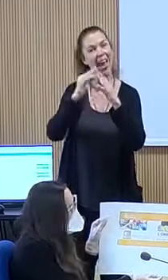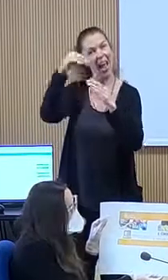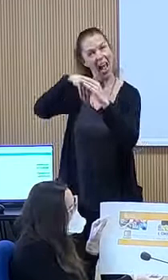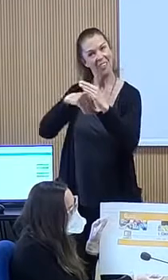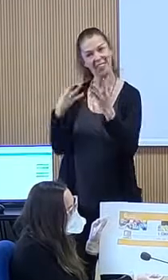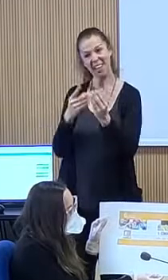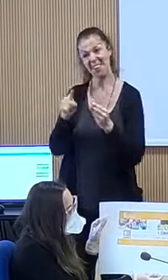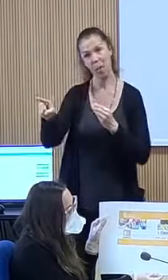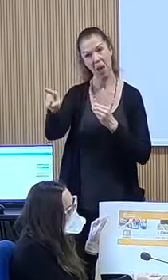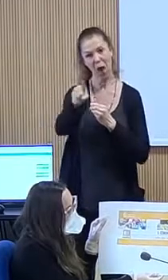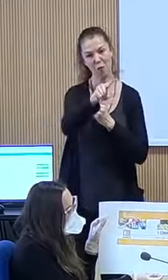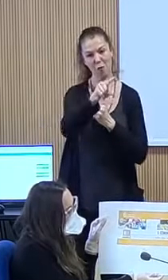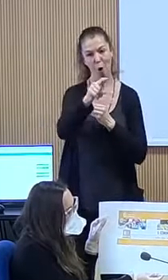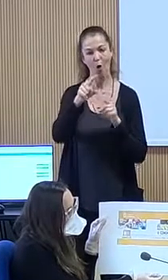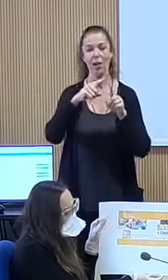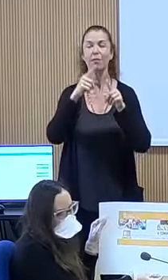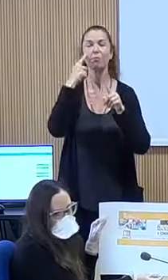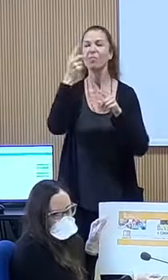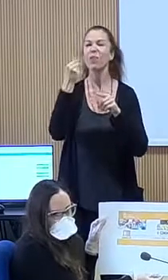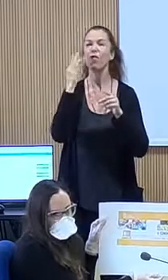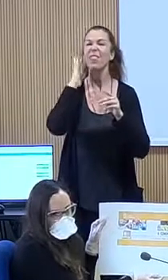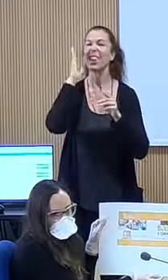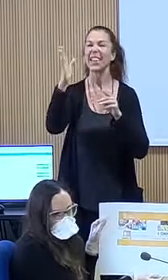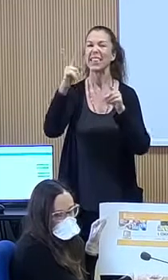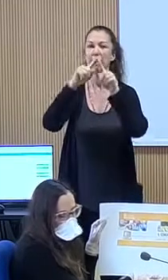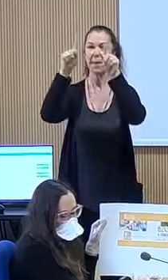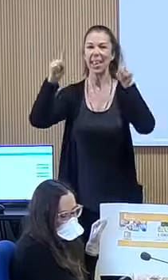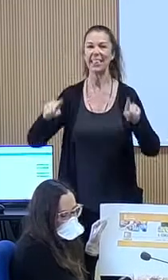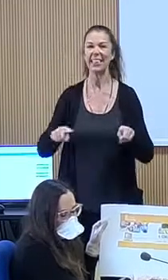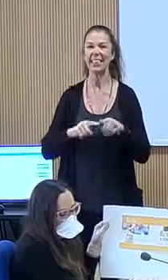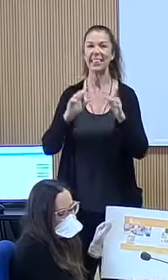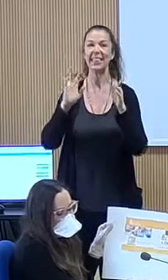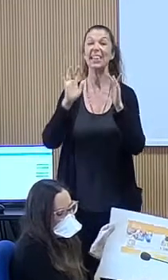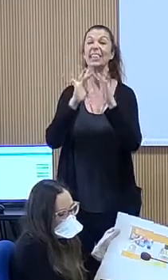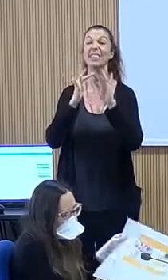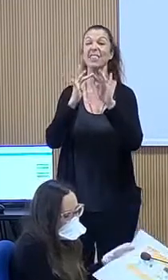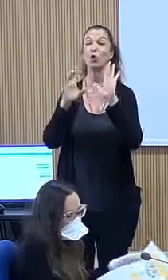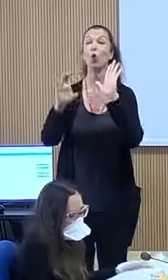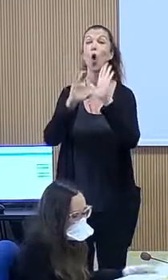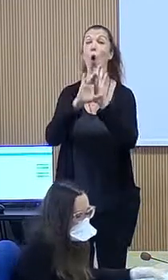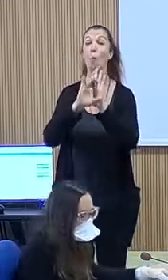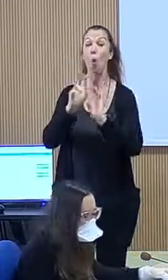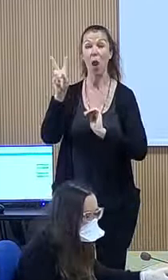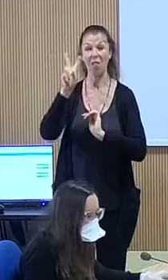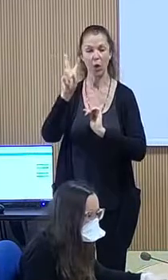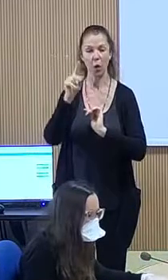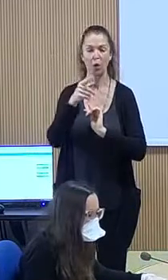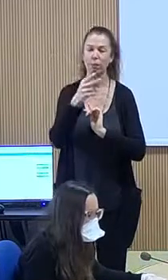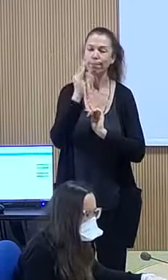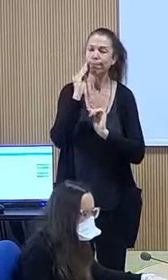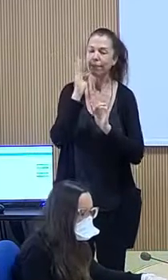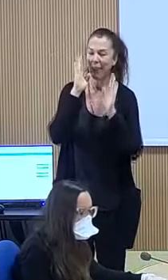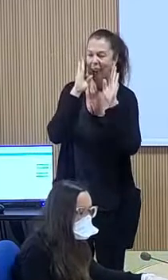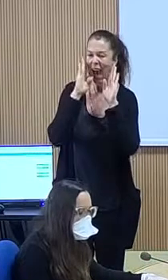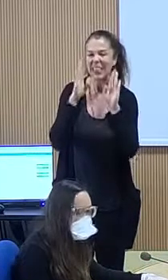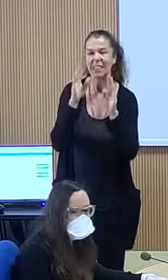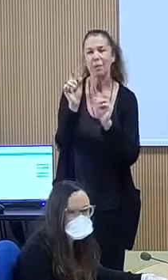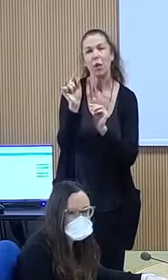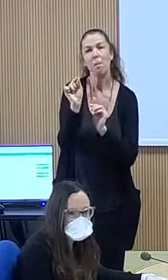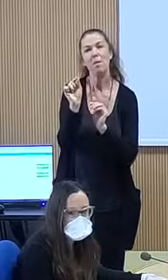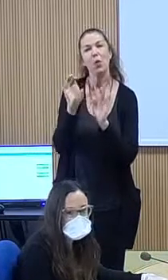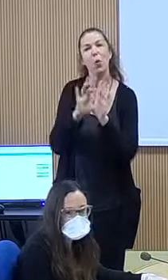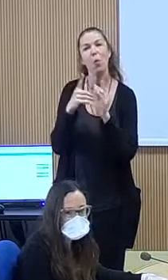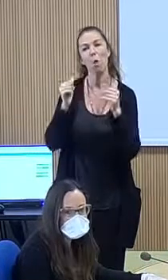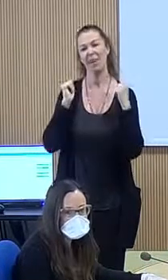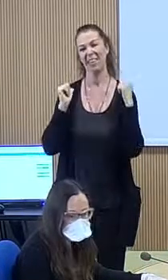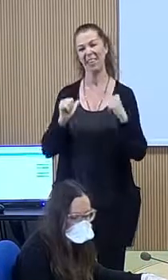sulla home page del sito del nostro comune è un picco l'attenzione del comune verso i cittadini che sono chiuse a